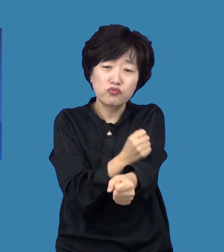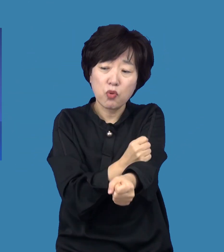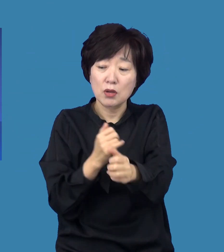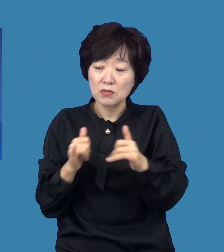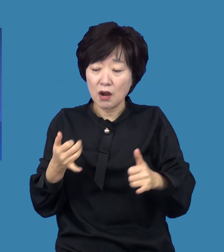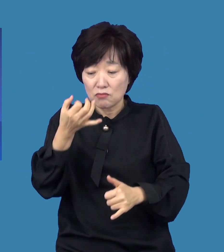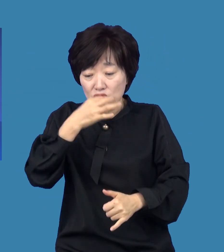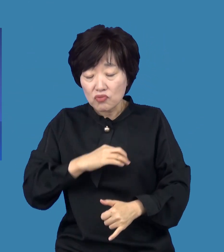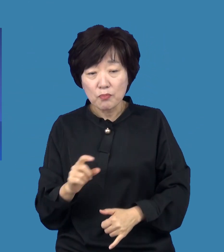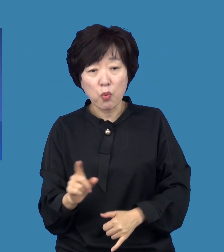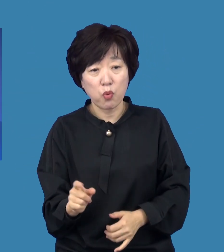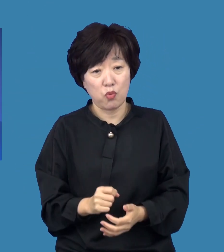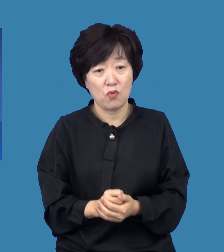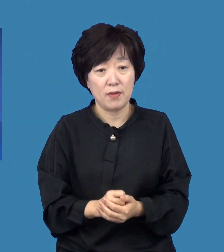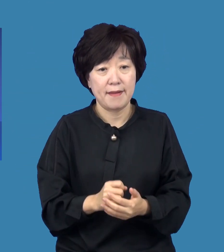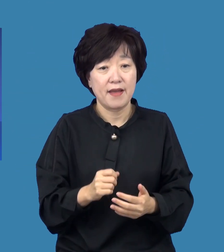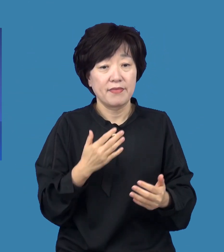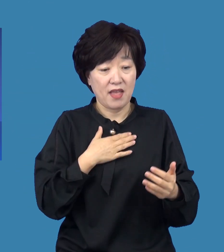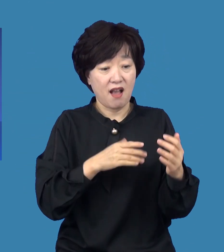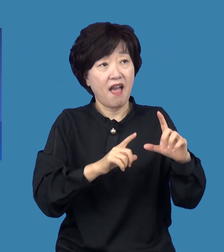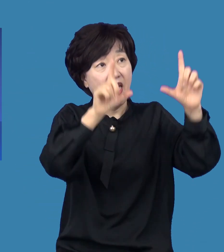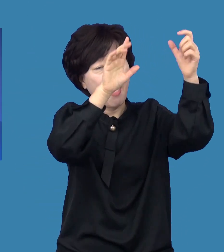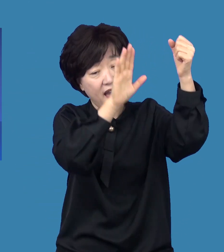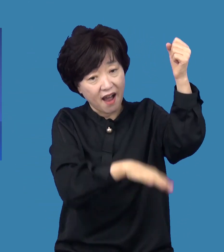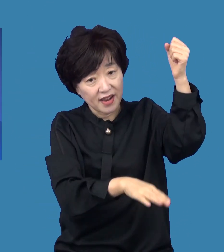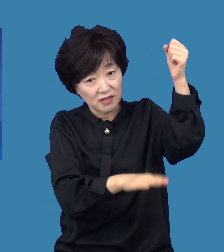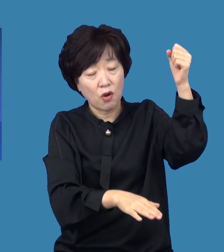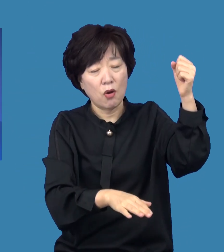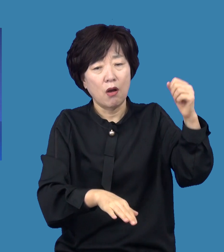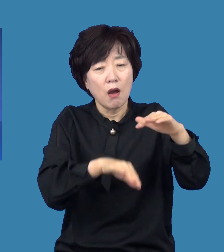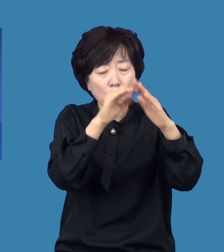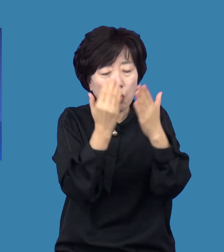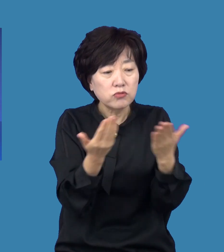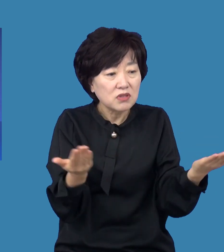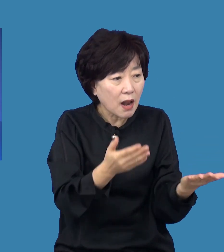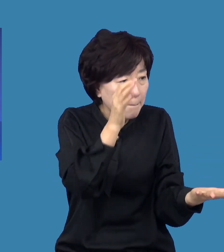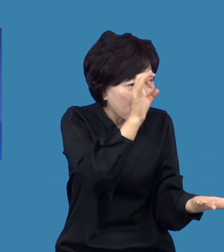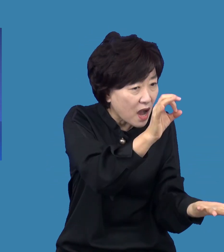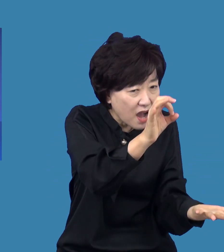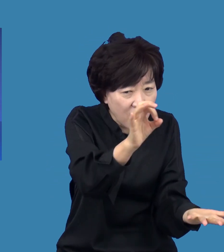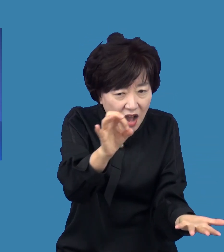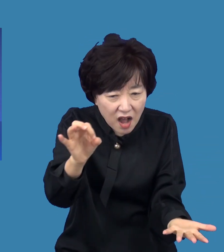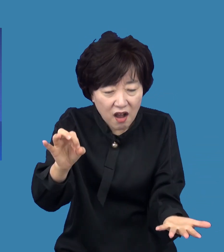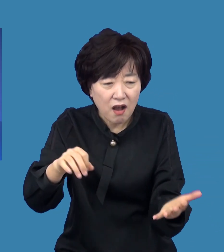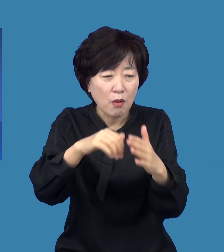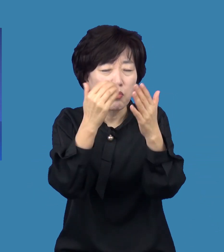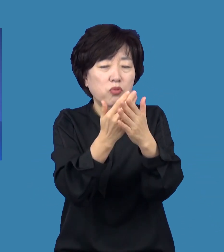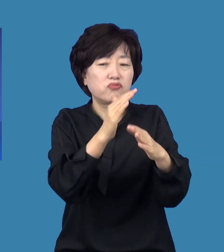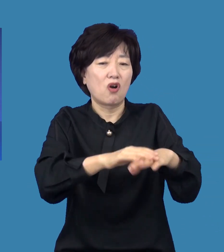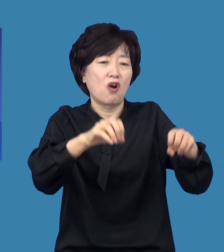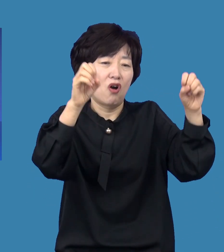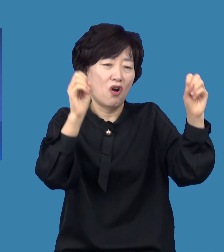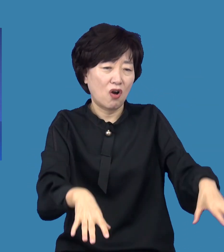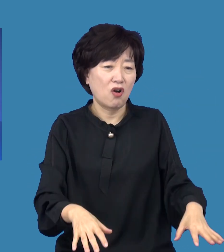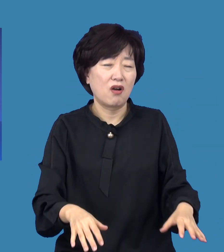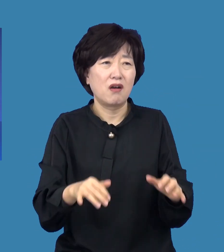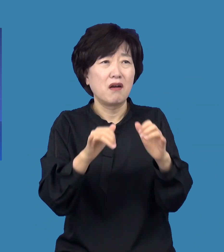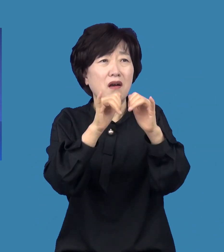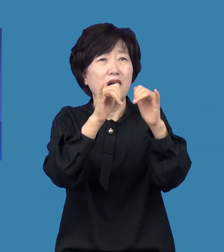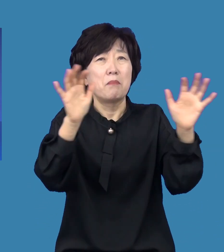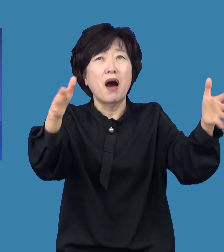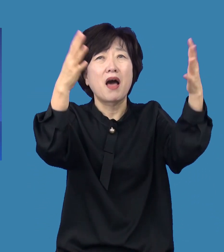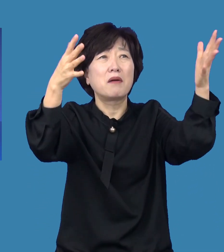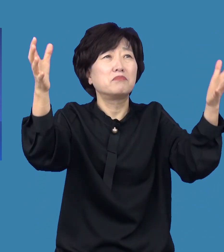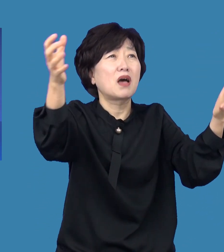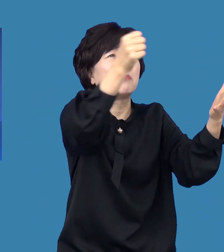유익한가? 내가 해 아래에서 모든 일을 보았노라. 보라, 모두 다 헛되어 바람을 잡으려는 것이로다. 자, 여기